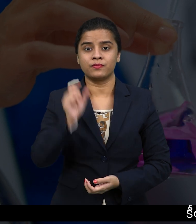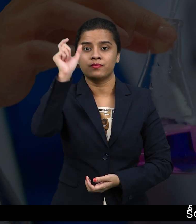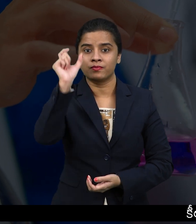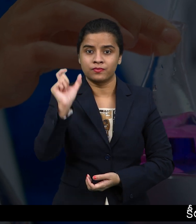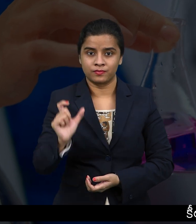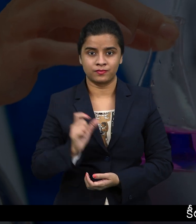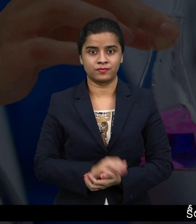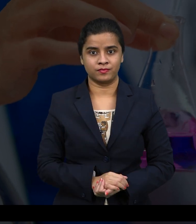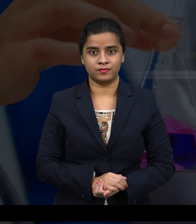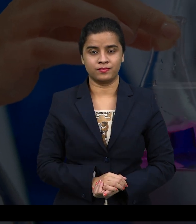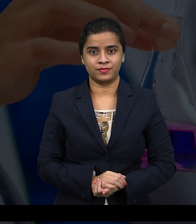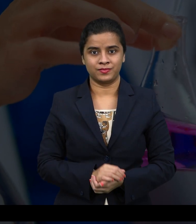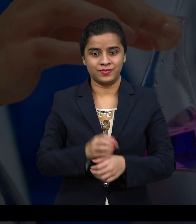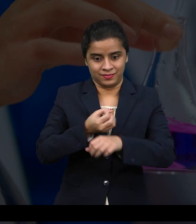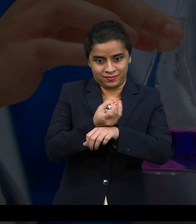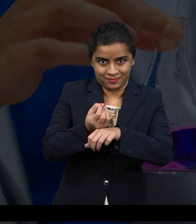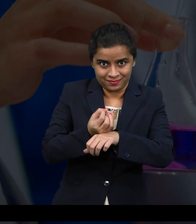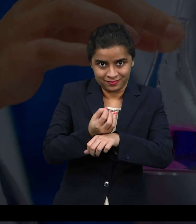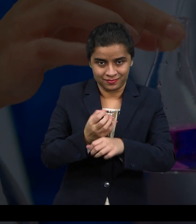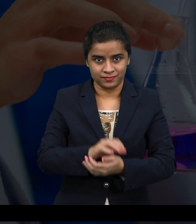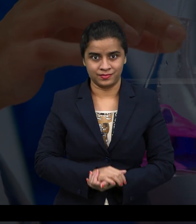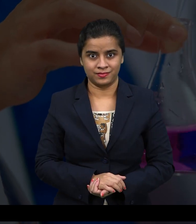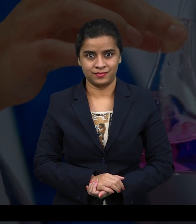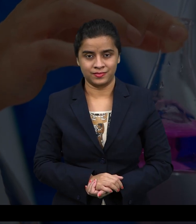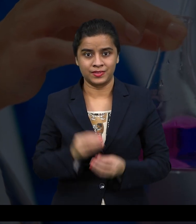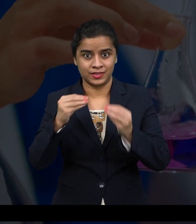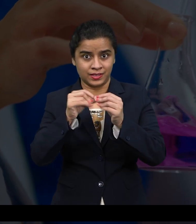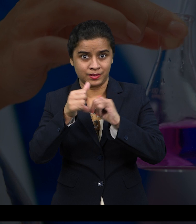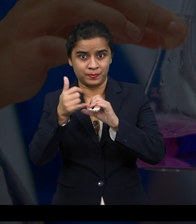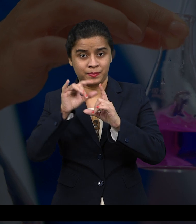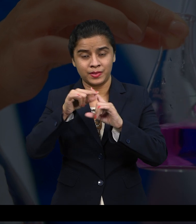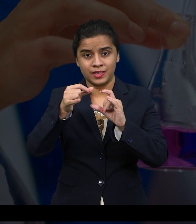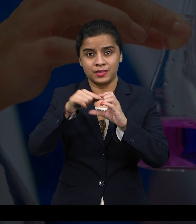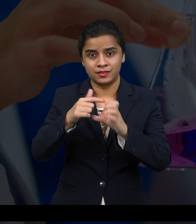కీలక పదాలు: ఆమ్లము, బేస్,